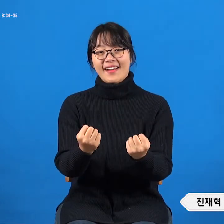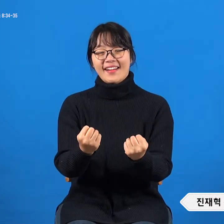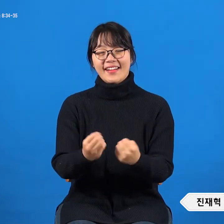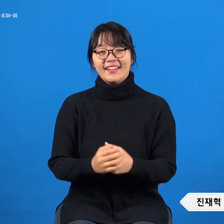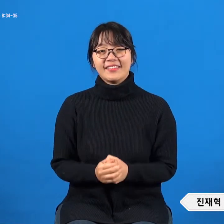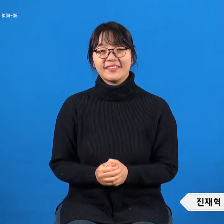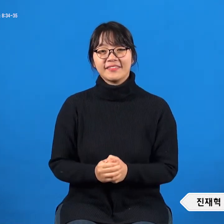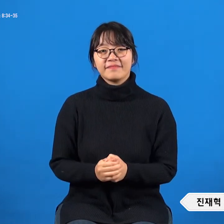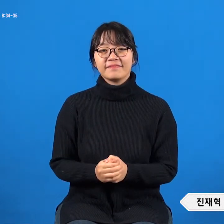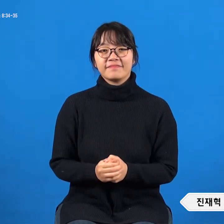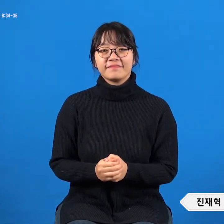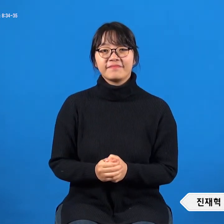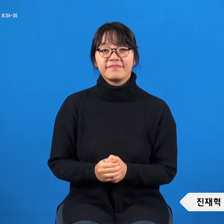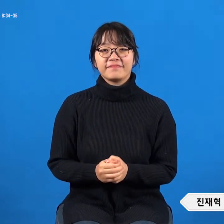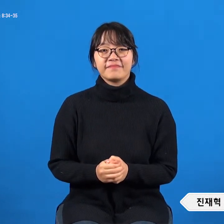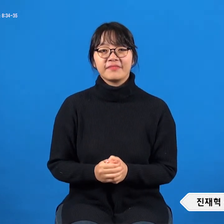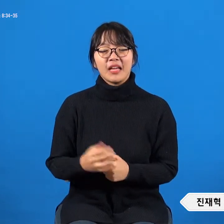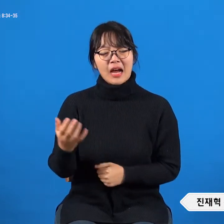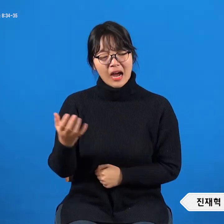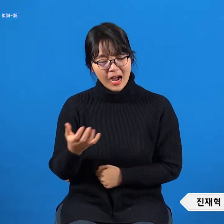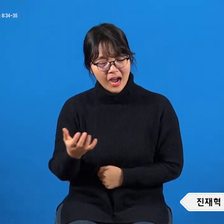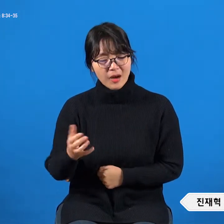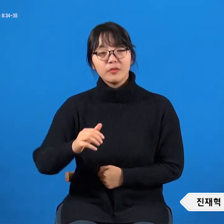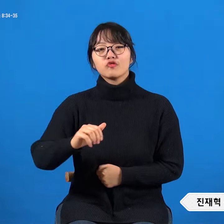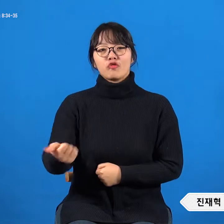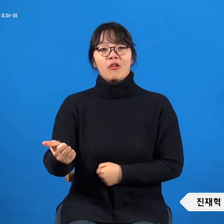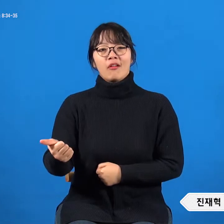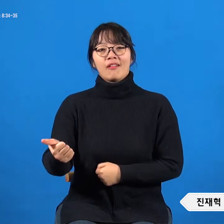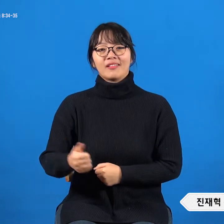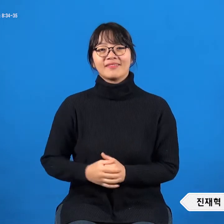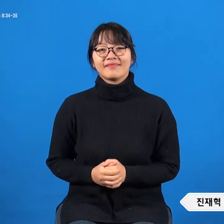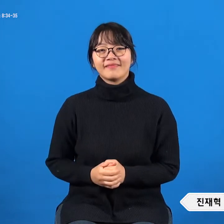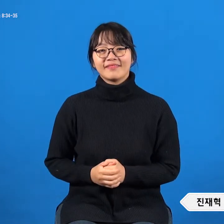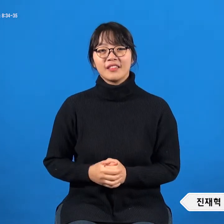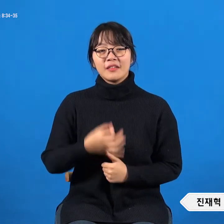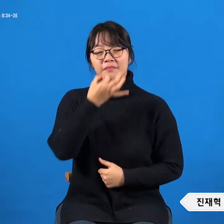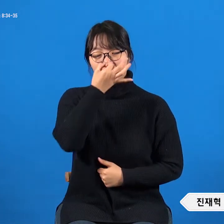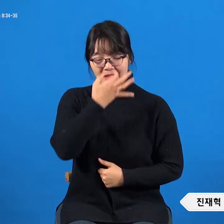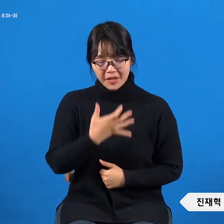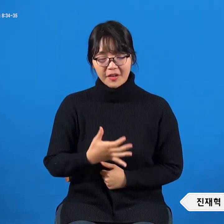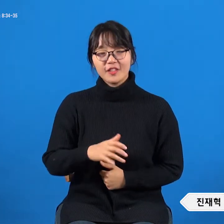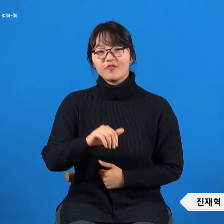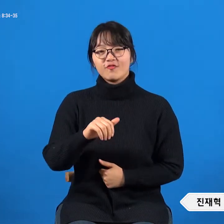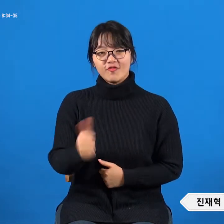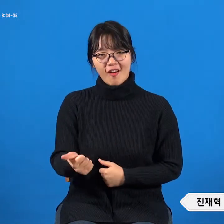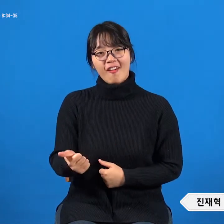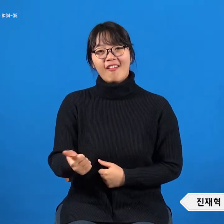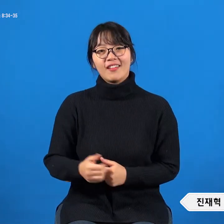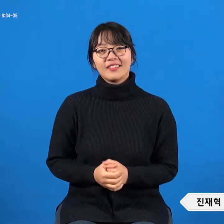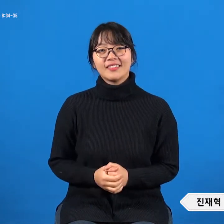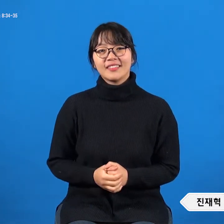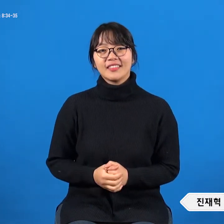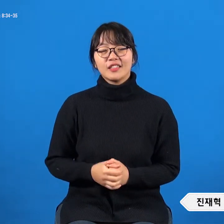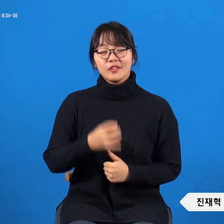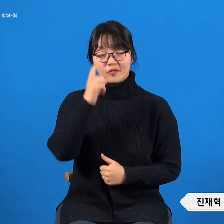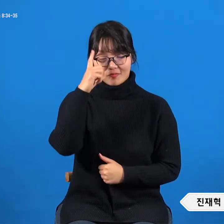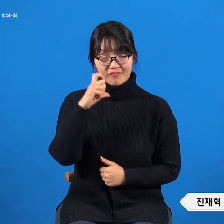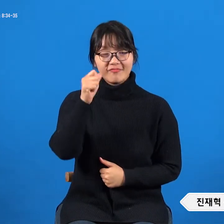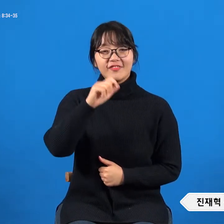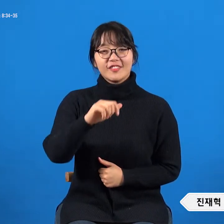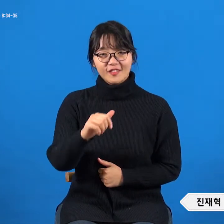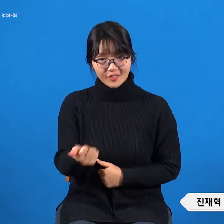우리말에 사용하는 것을 봅니다. 아파 죽겠다고 합니다. 피곤해 죽겠다고 합니다.